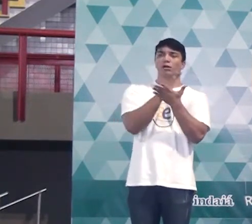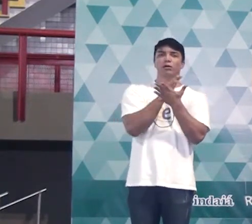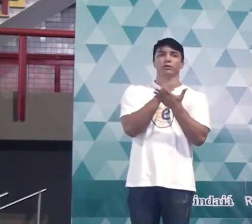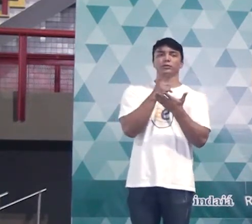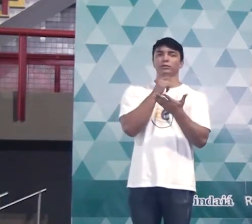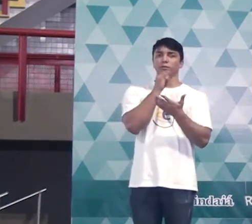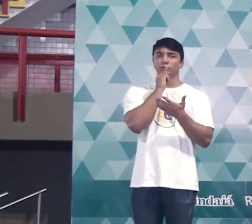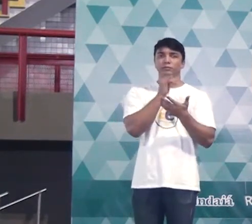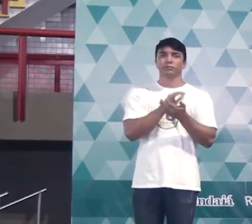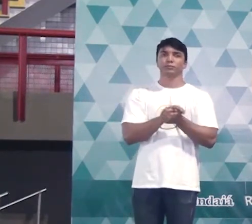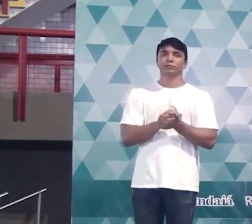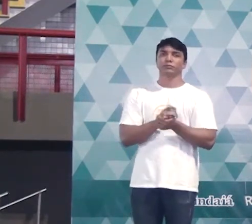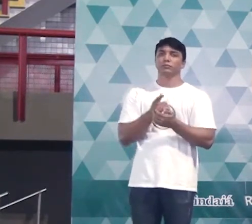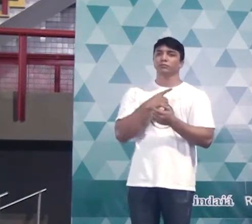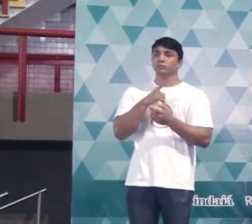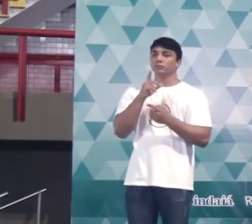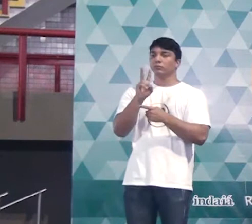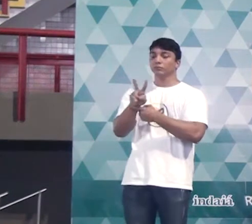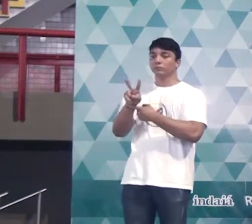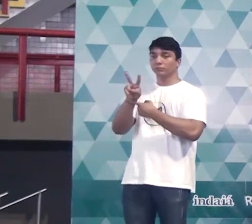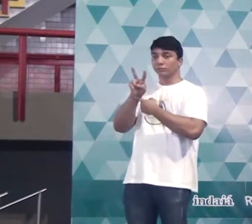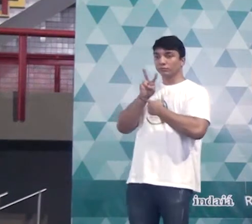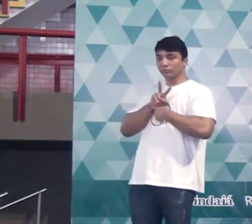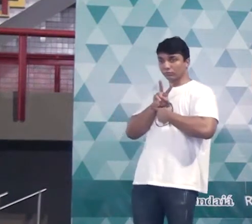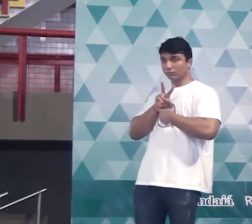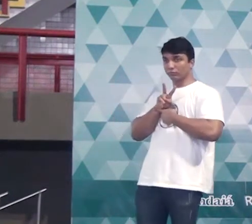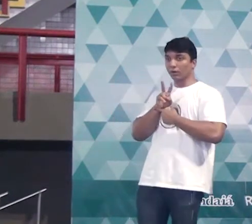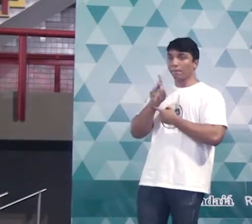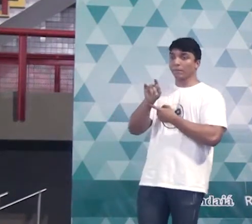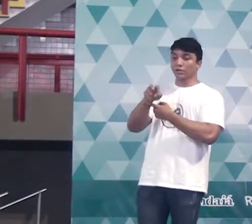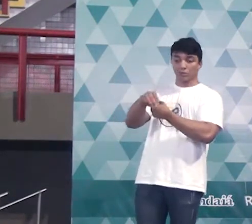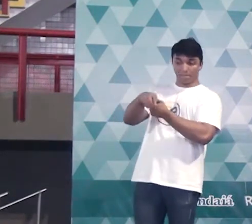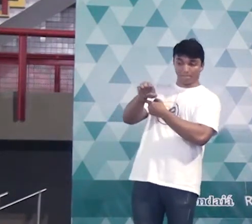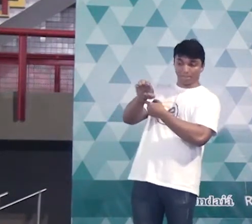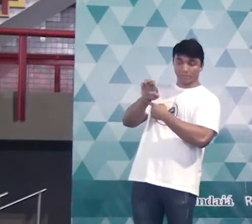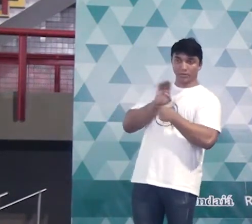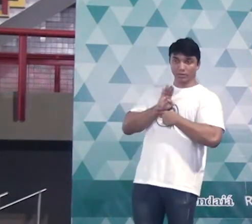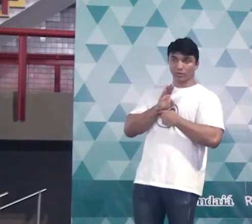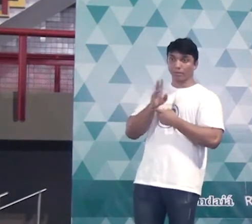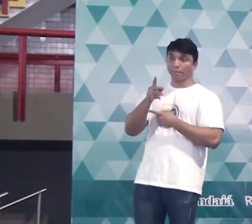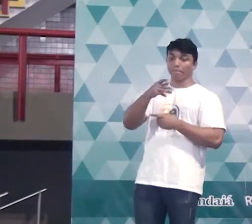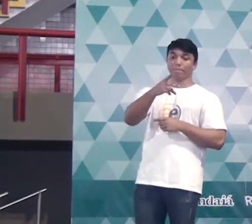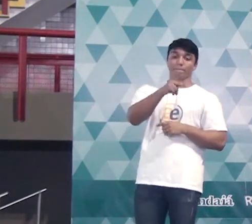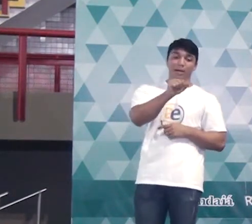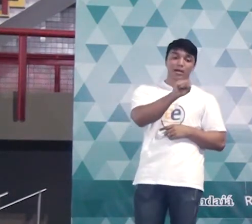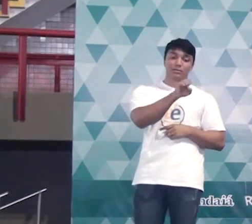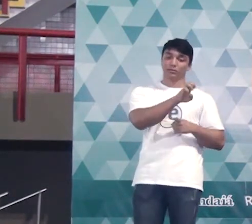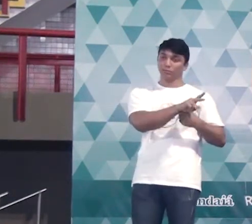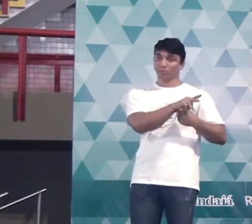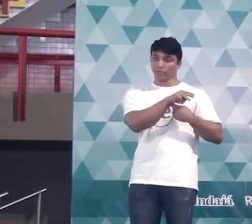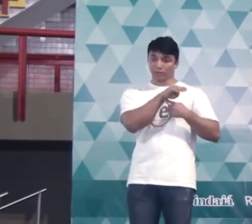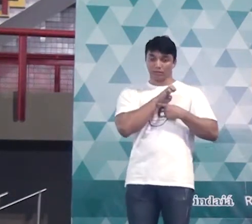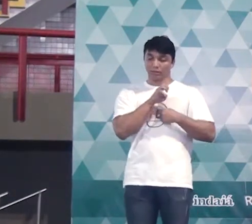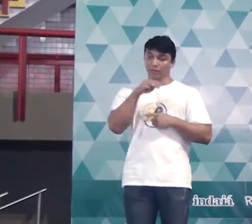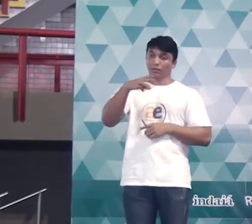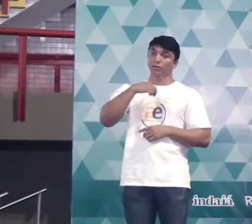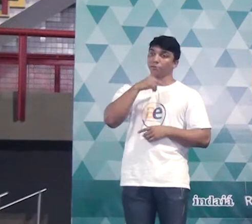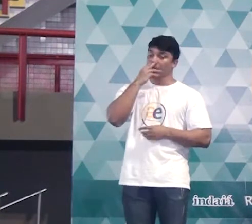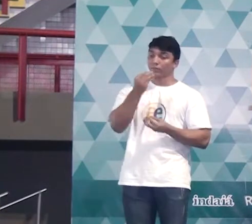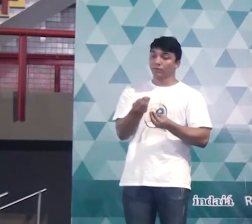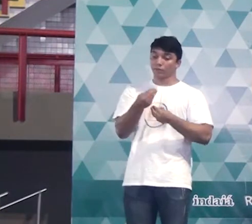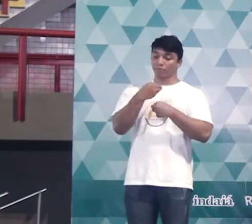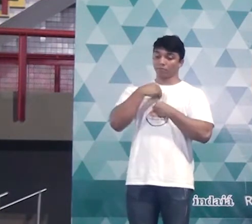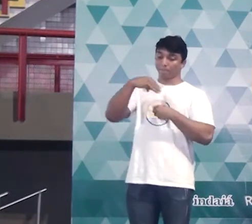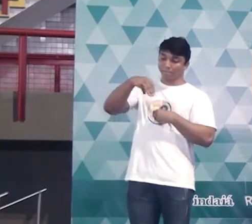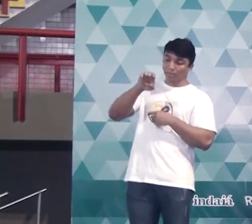assim, ó. Empreste-me a caneta, passe-me o caderno, dê-me o livro.